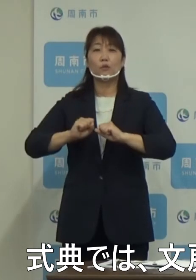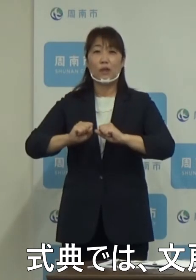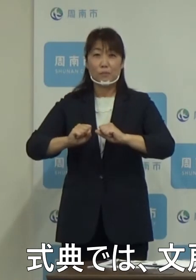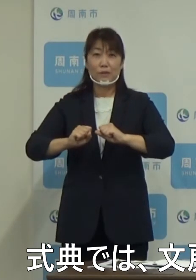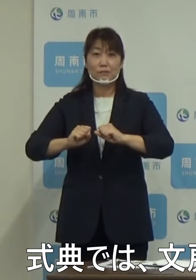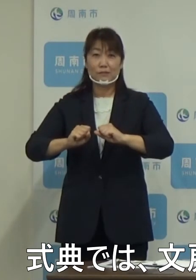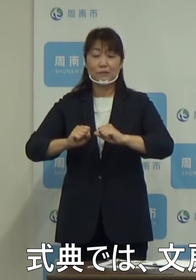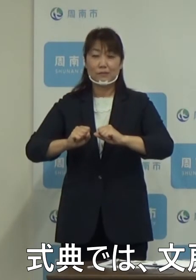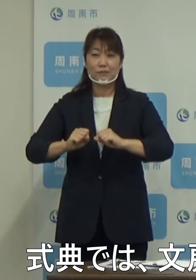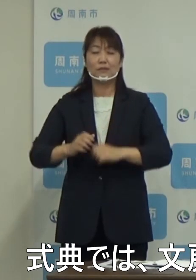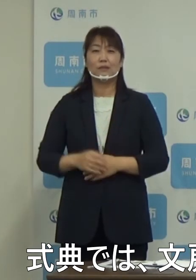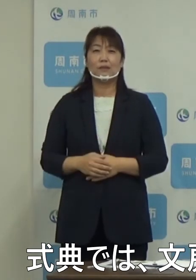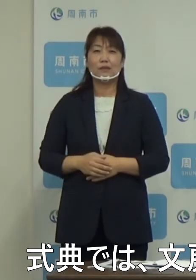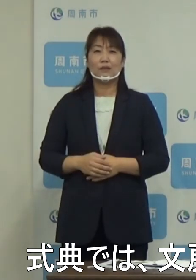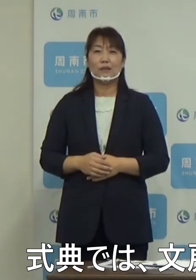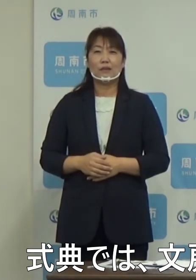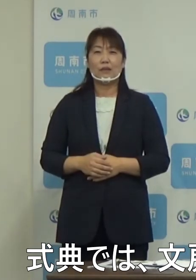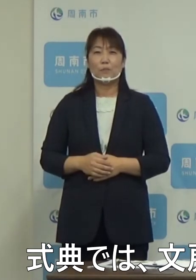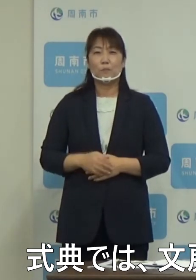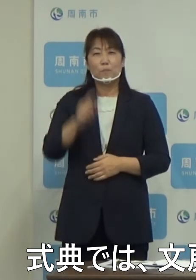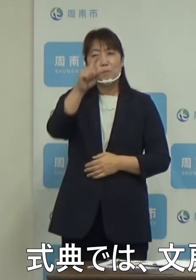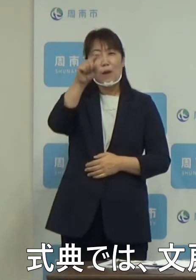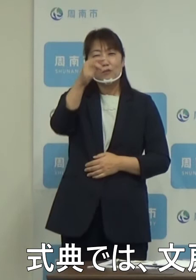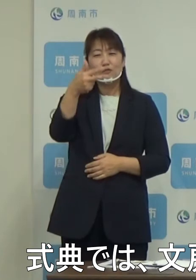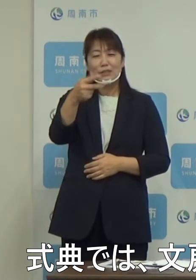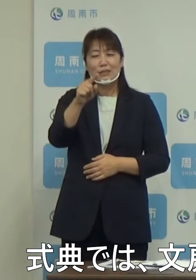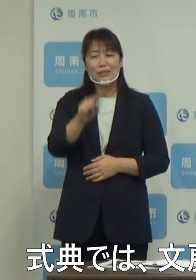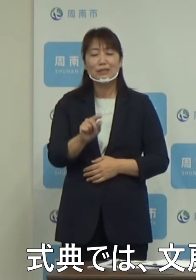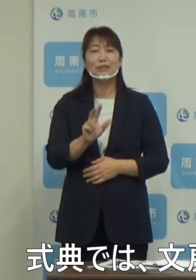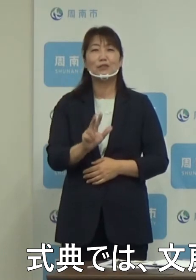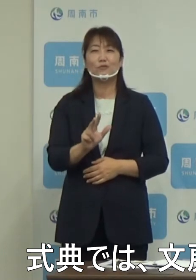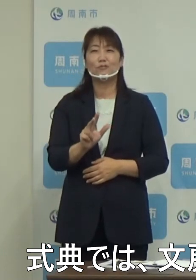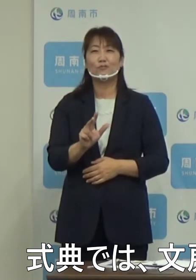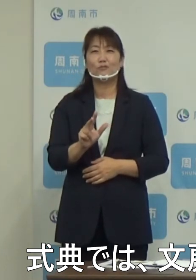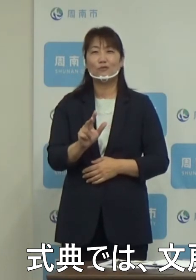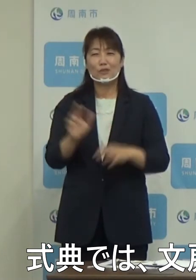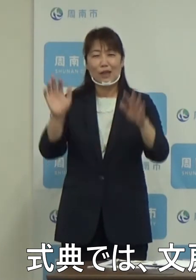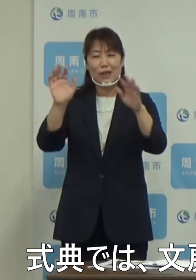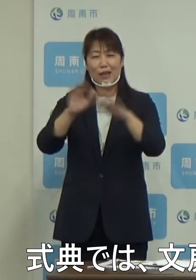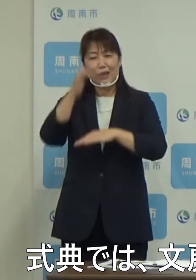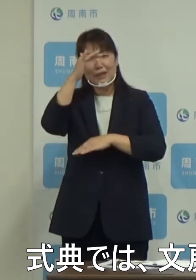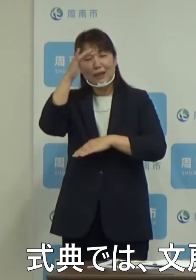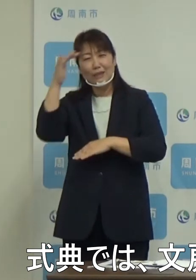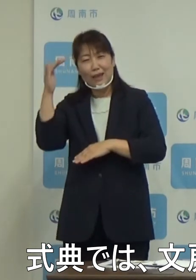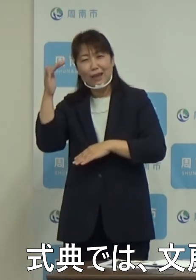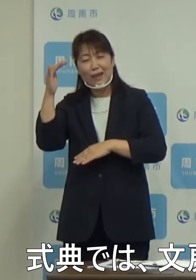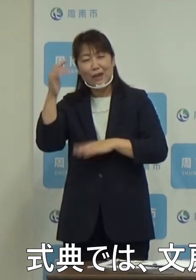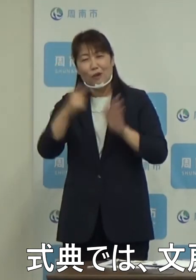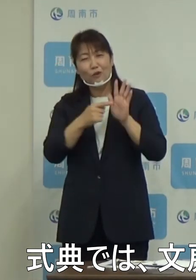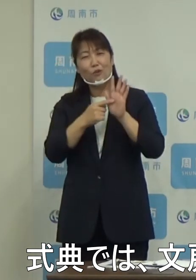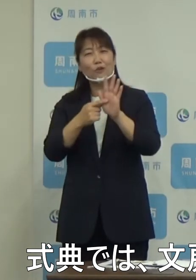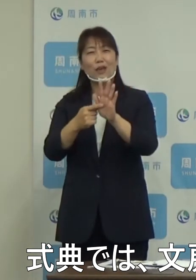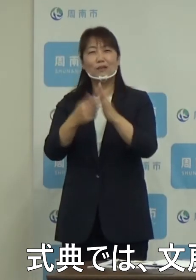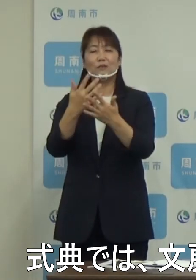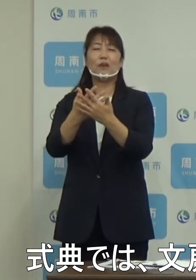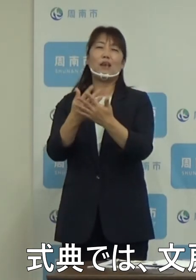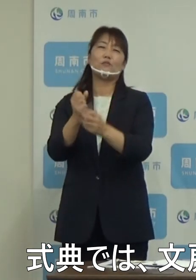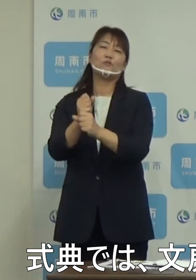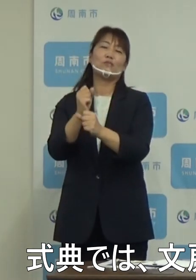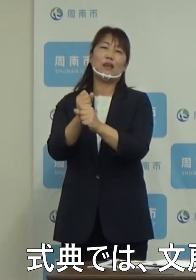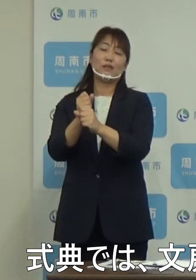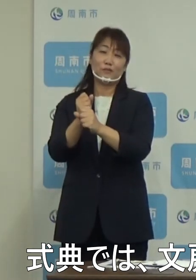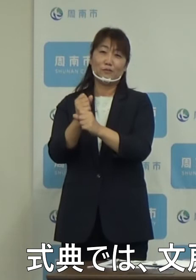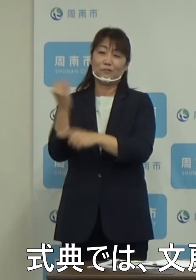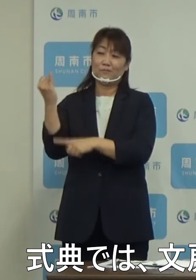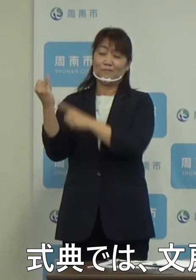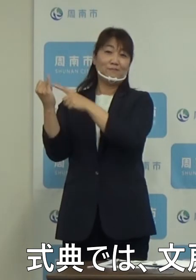では文房具の丸シールで夜景を表現する絵画を発表されております、現